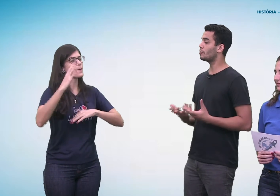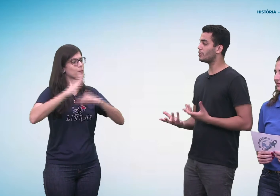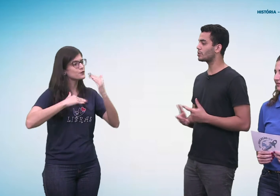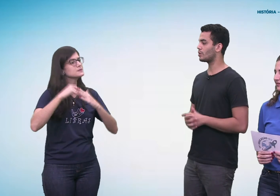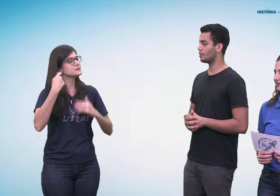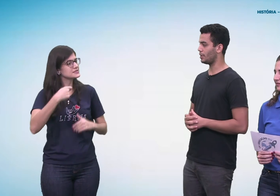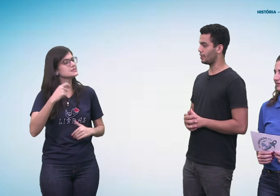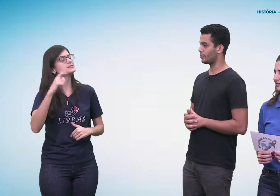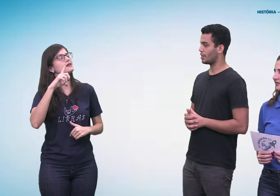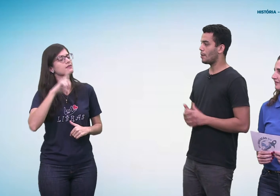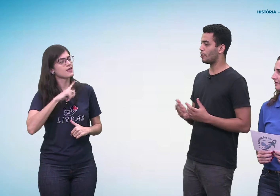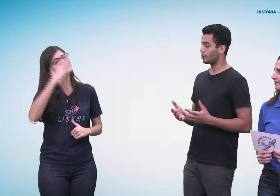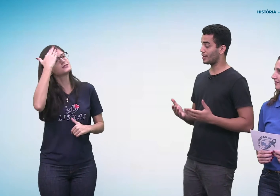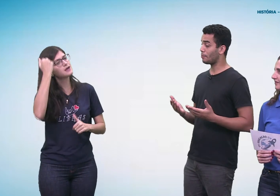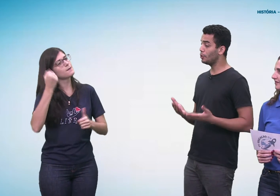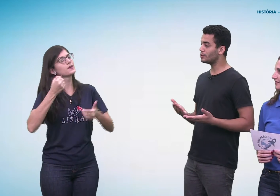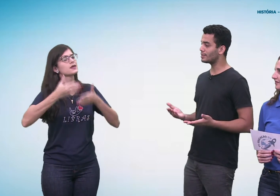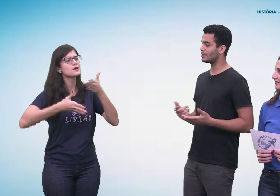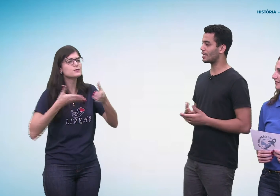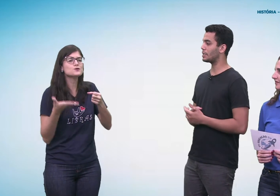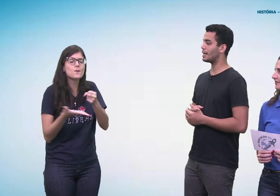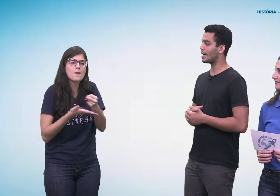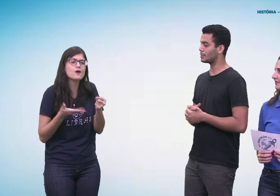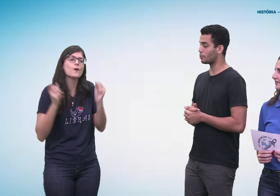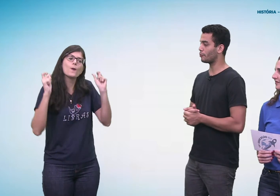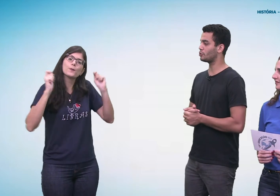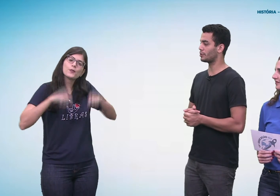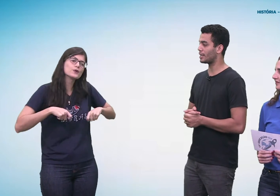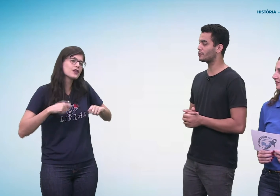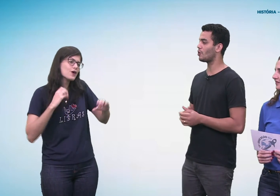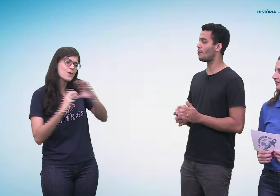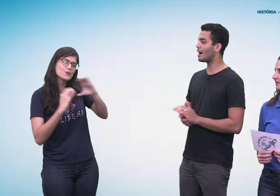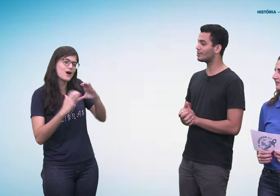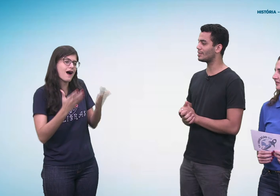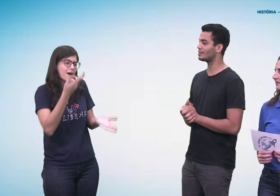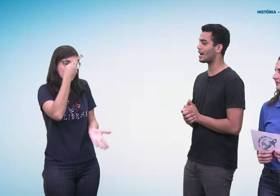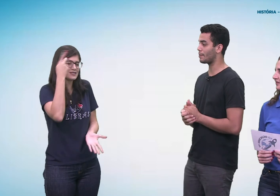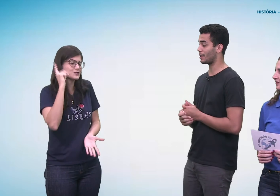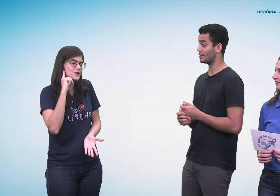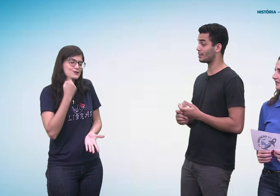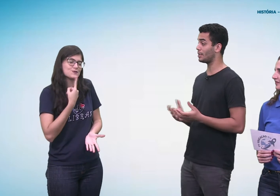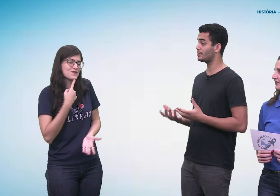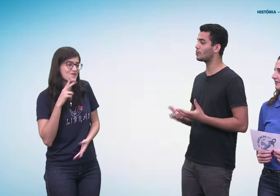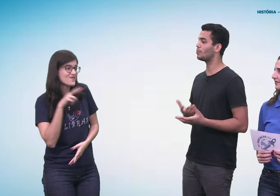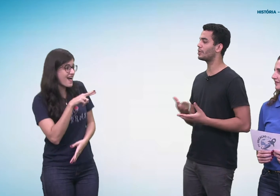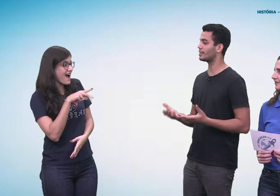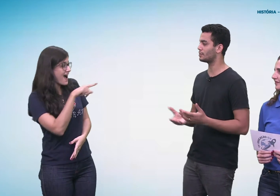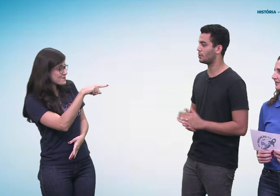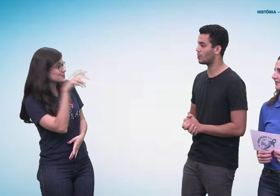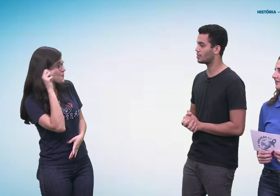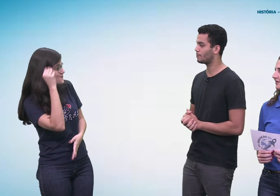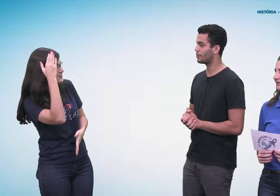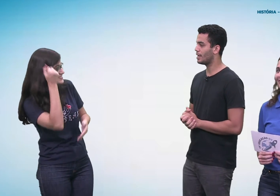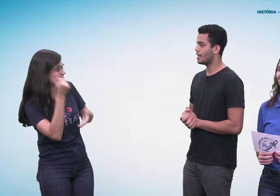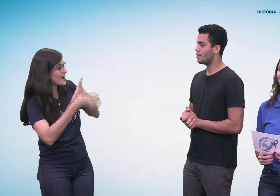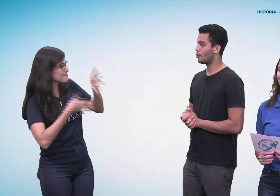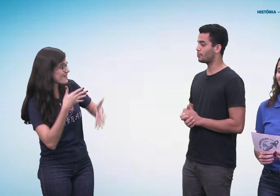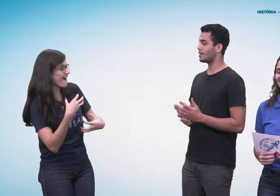na escola bilíngue. Pois é muito necessário que hajam profissionais formados nessa área para estabelecer comunicação em nós. Pois, por